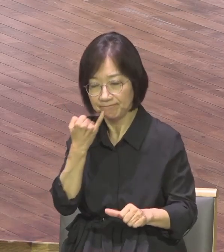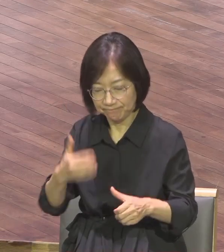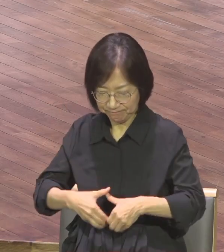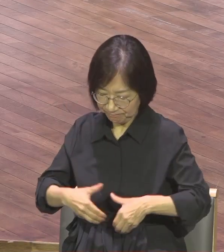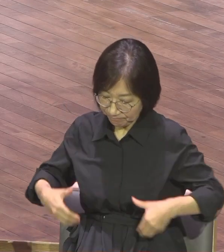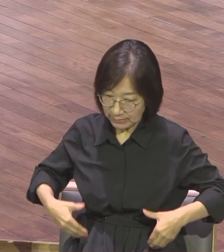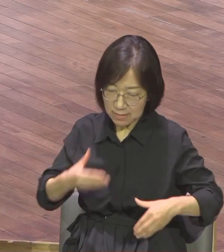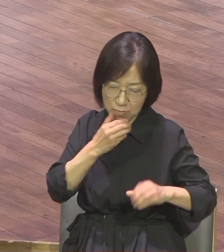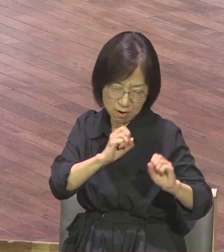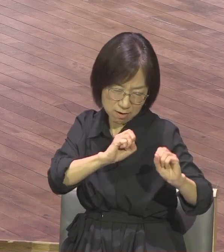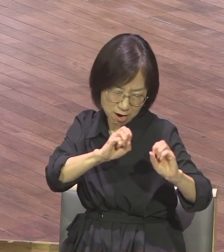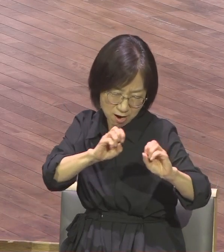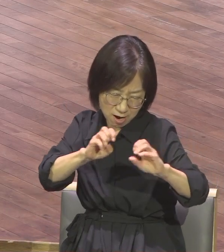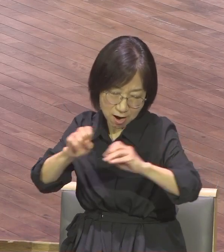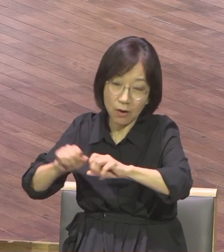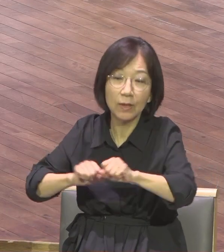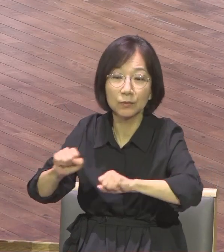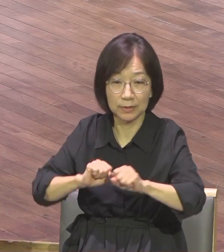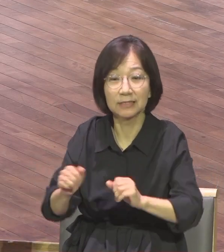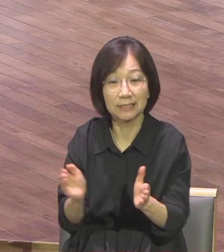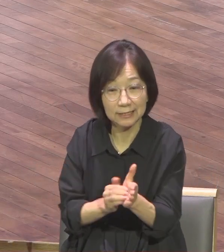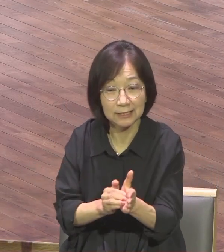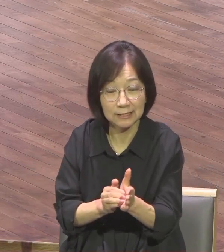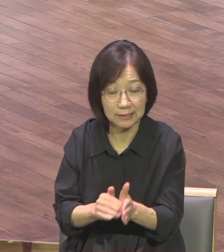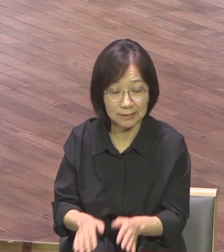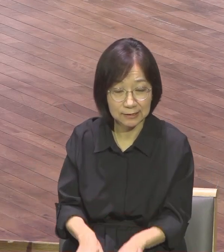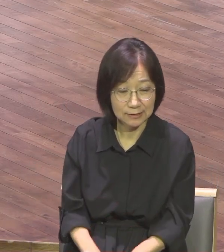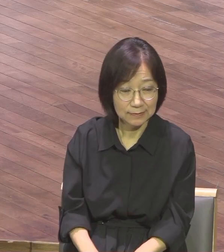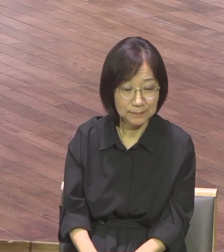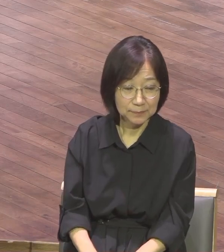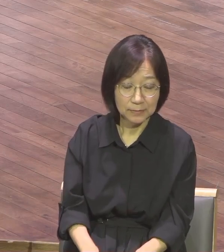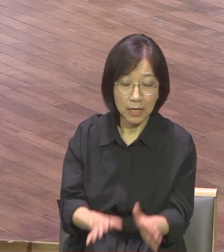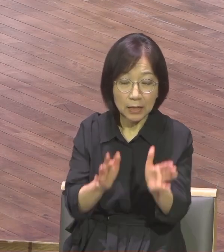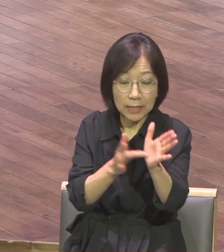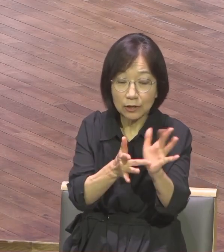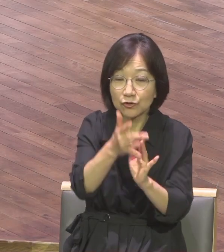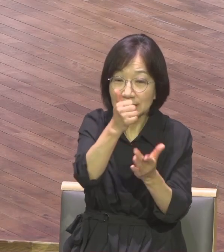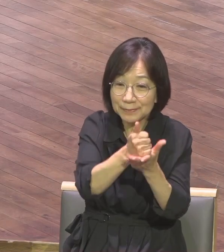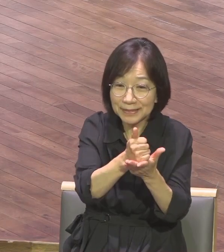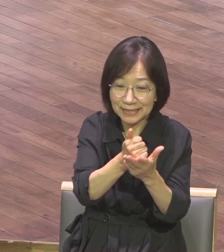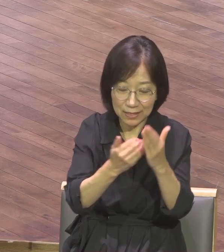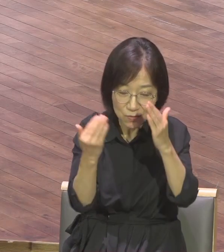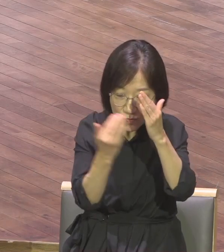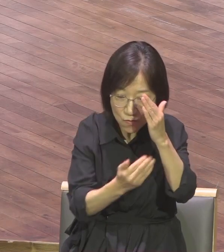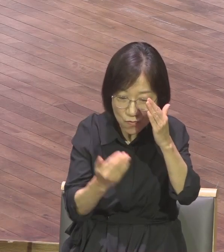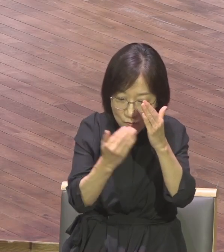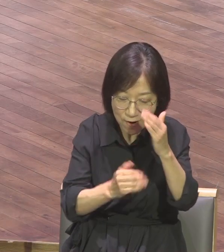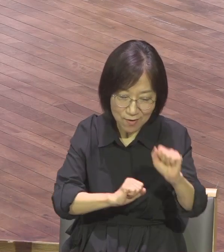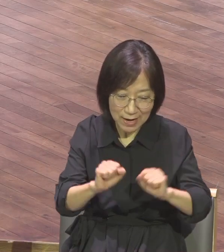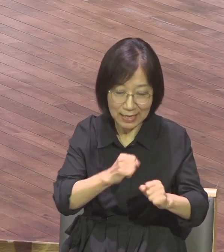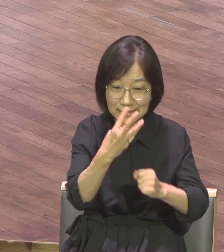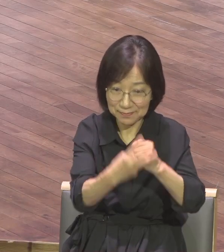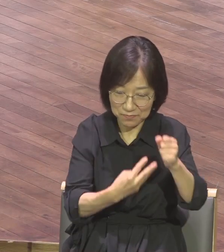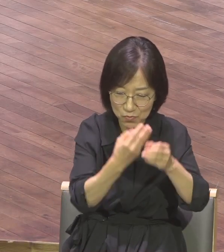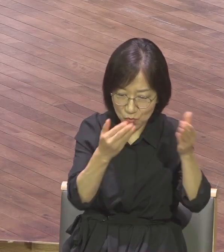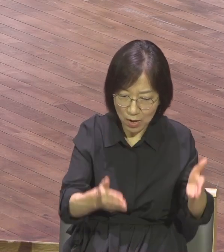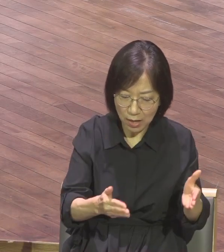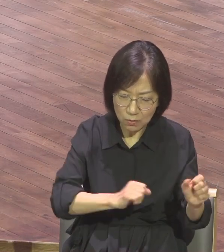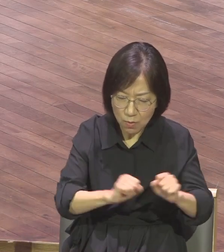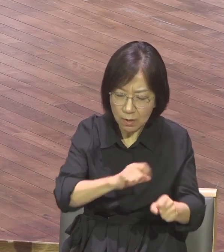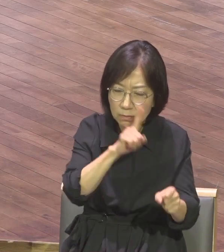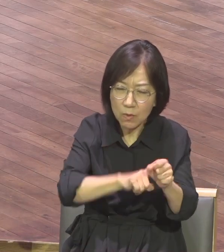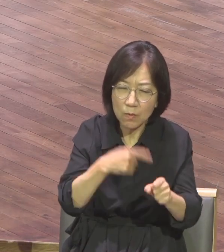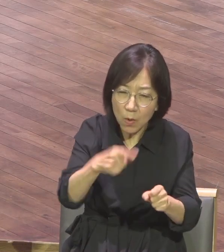예수님도 공생사에 가시면서 뭐라 그랬어요? 하나님의 뜻을 이루러 왔다 그랬어요. 예수님이 땅에 오신 것이 하나님 뜻을